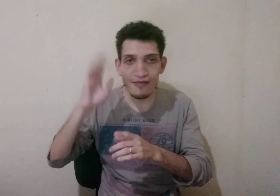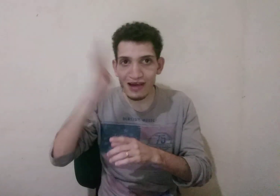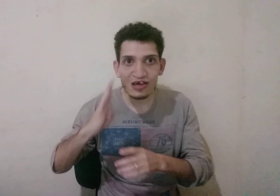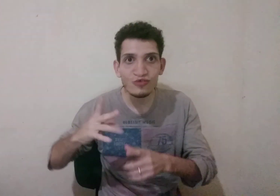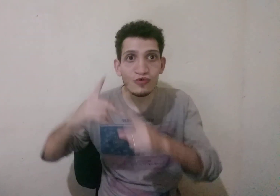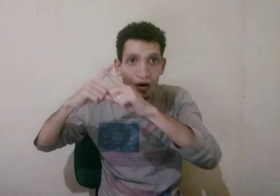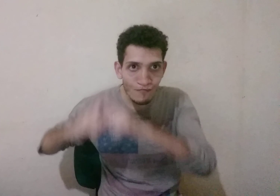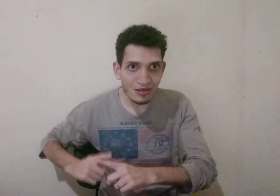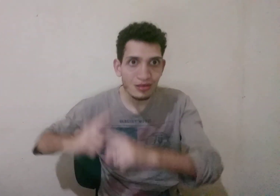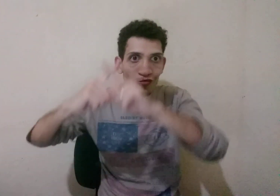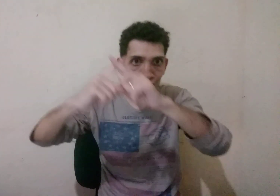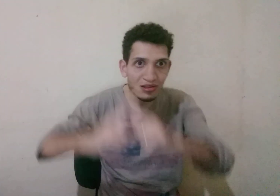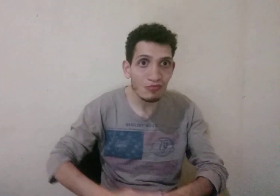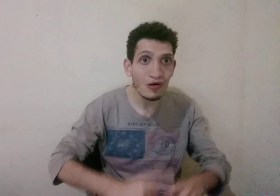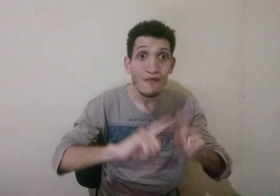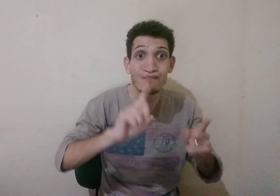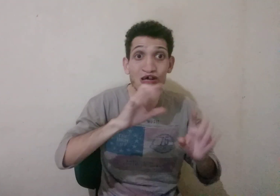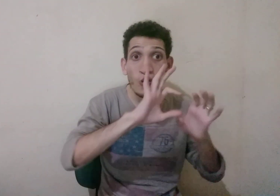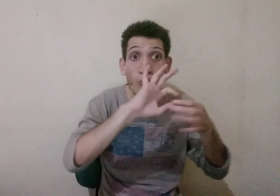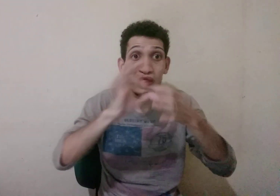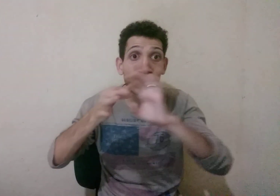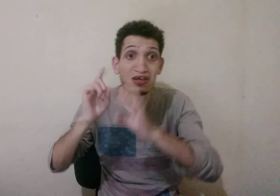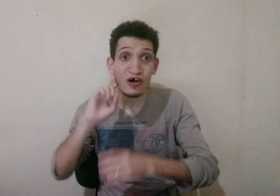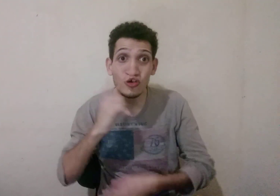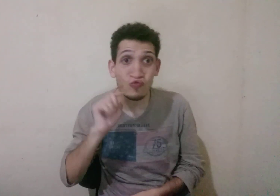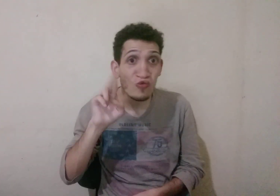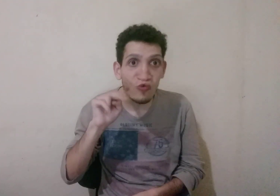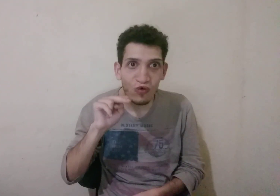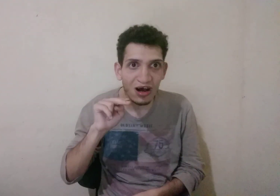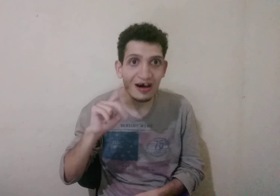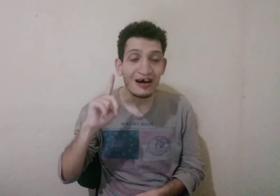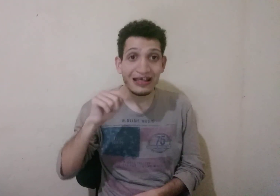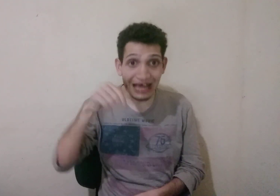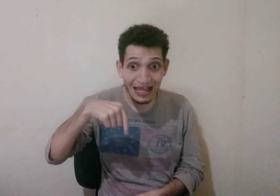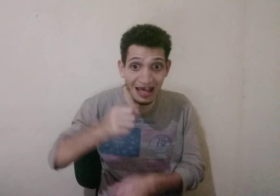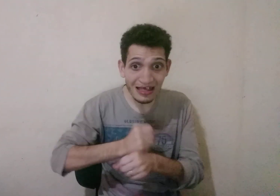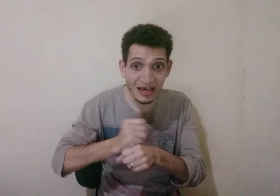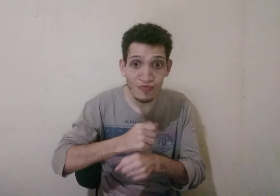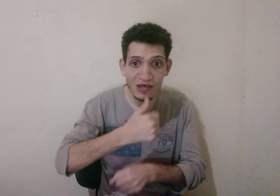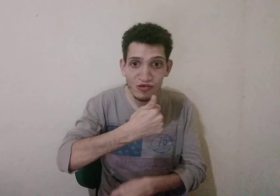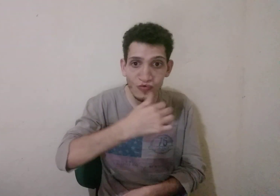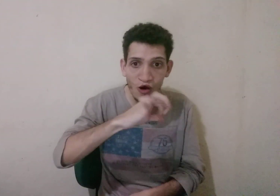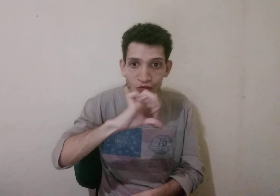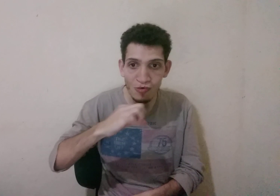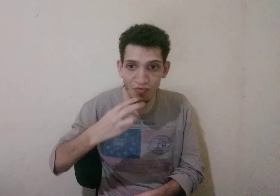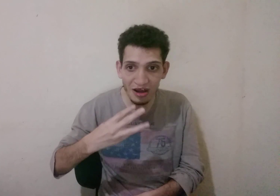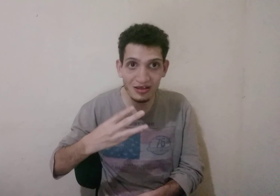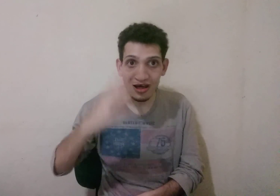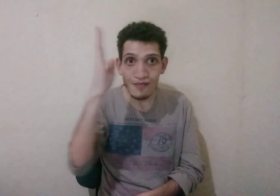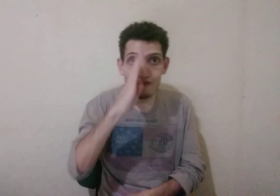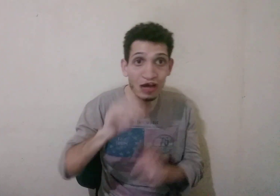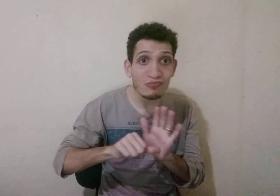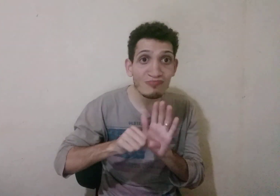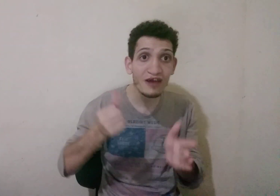Brasil, competição, competição, mas Olimpíada, surdo, nunca. E aí, esse ano de 1993, Brasil, primeira